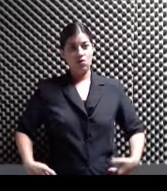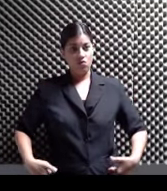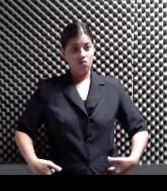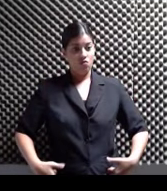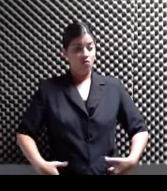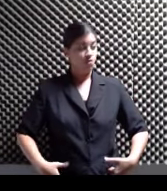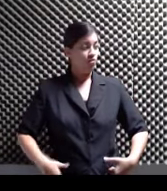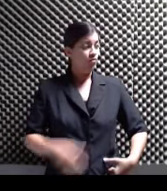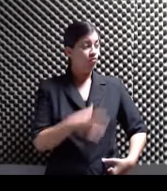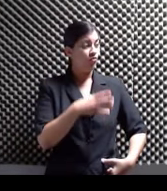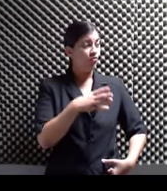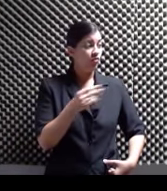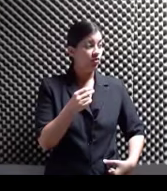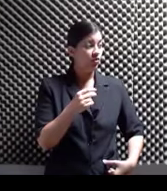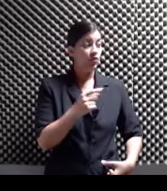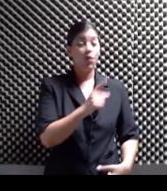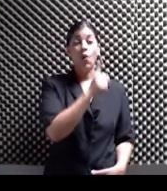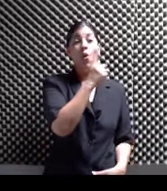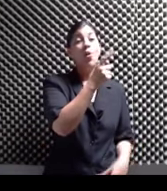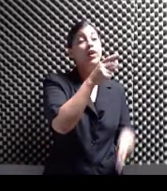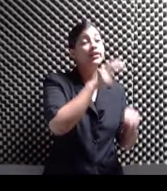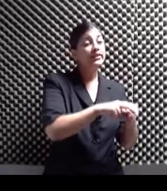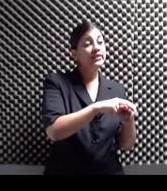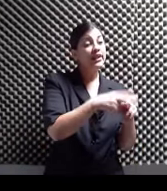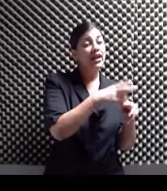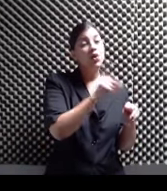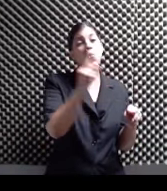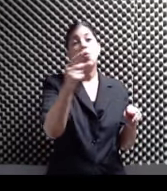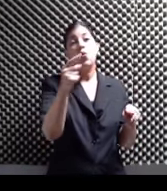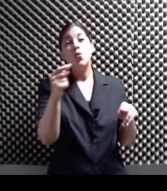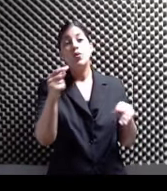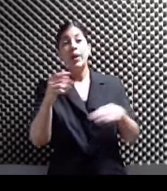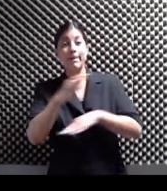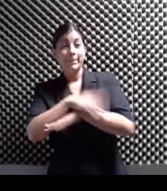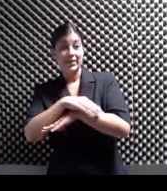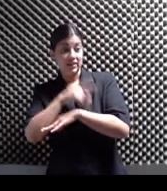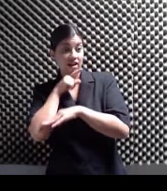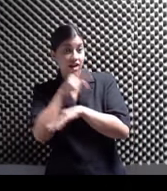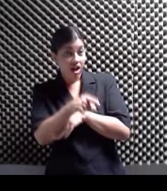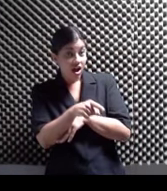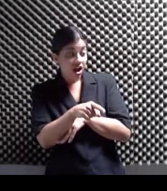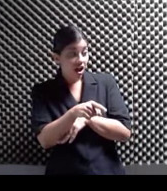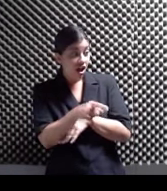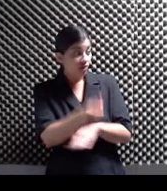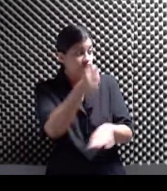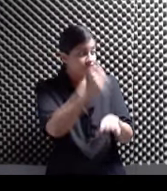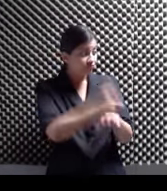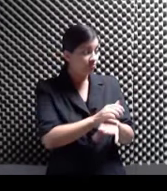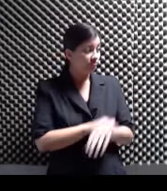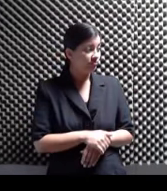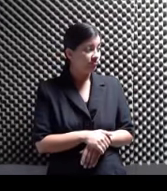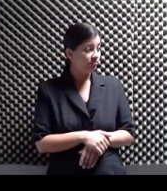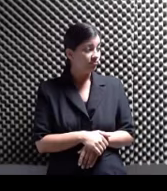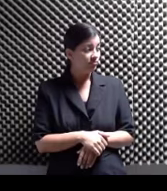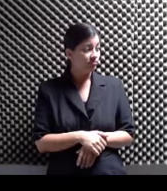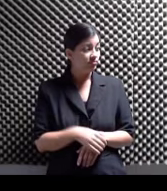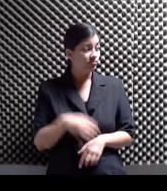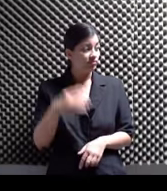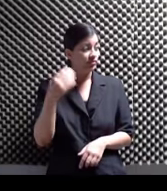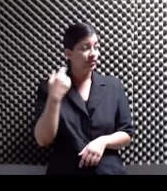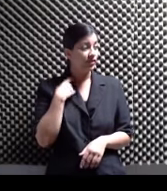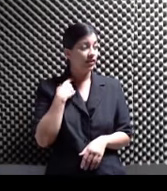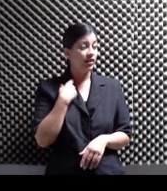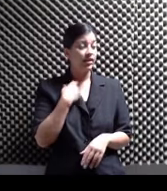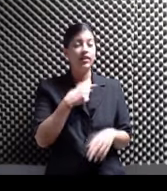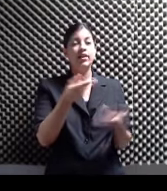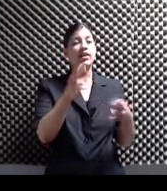y solamente en el escenario hay una silla y una mesa escogidas de allí mismo de Broadway, porque como es un vente tú, ustedes forman parte, por eso la mesa y